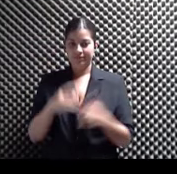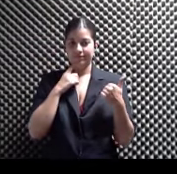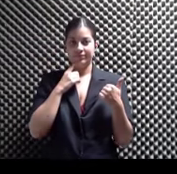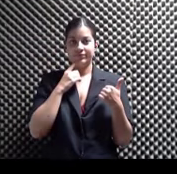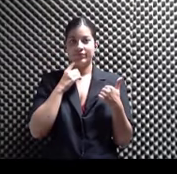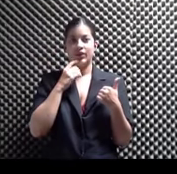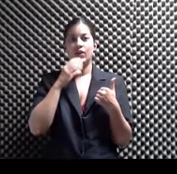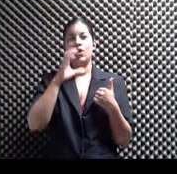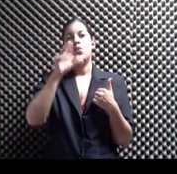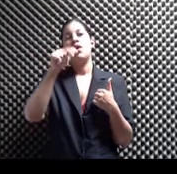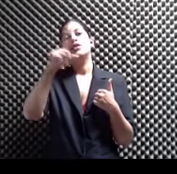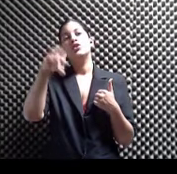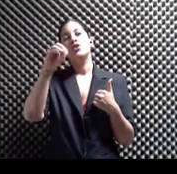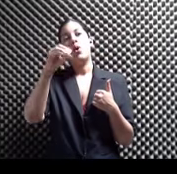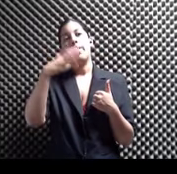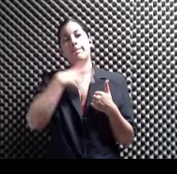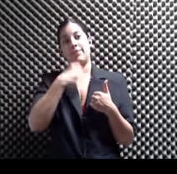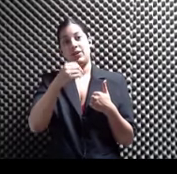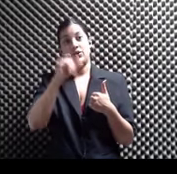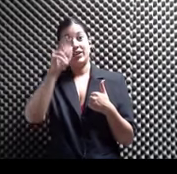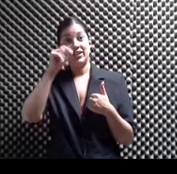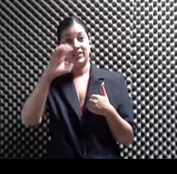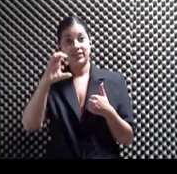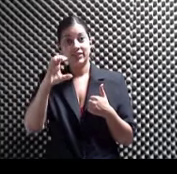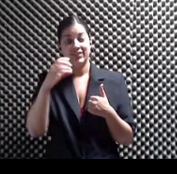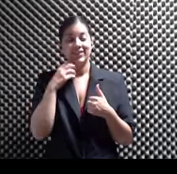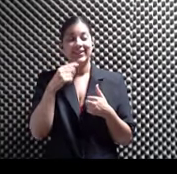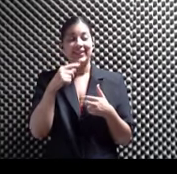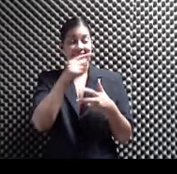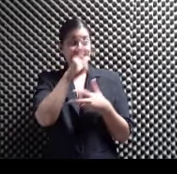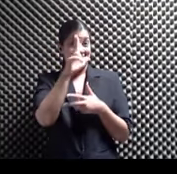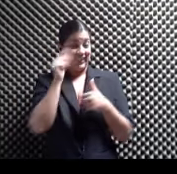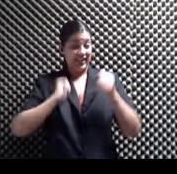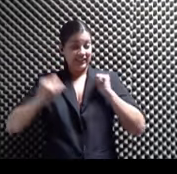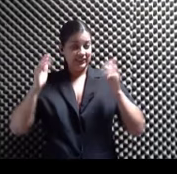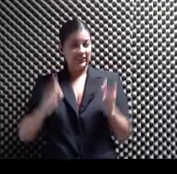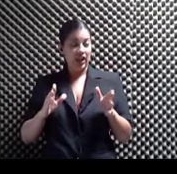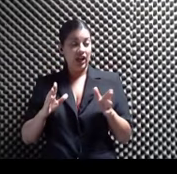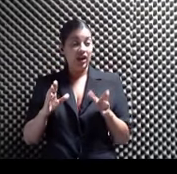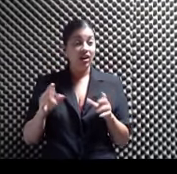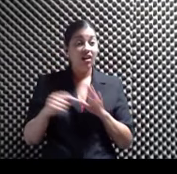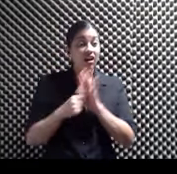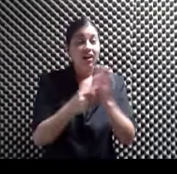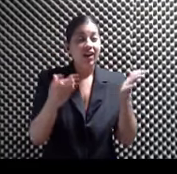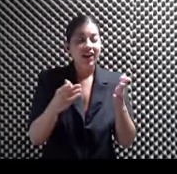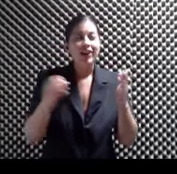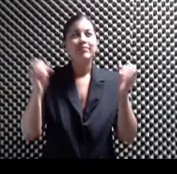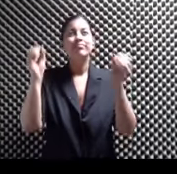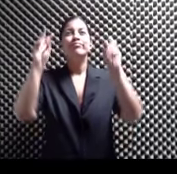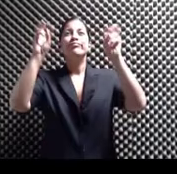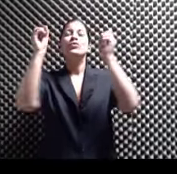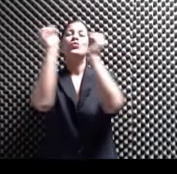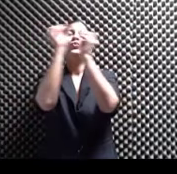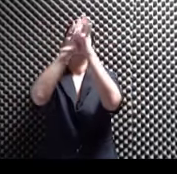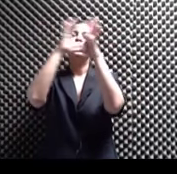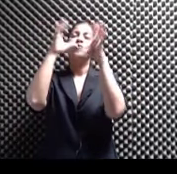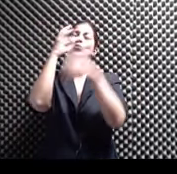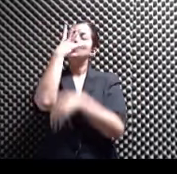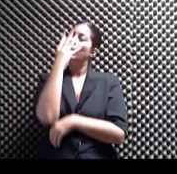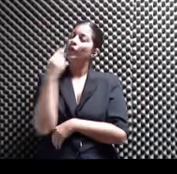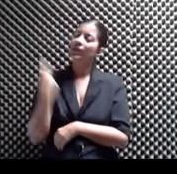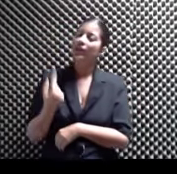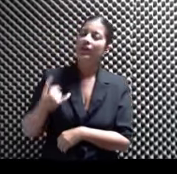presenta a Luz María Rondón, Ileana García y Omar Torres en Sueño Eterno. Del 19 al 28 de abril en Bellas Artes de Santurce,